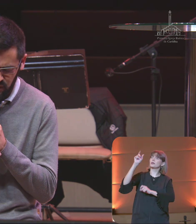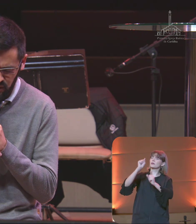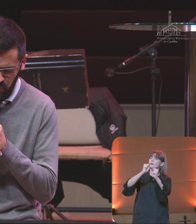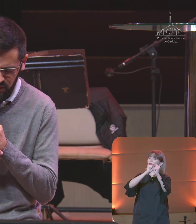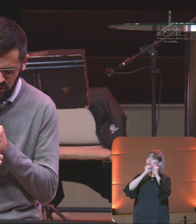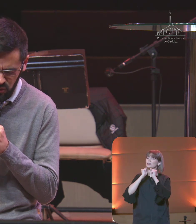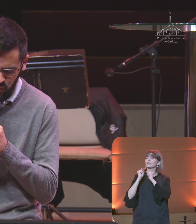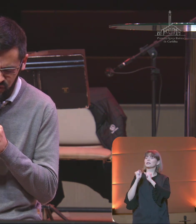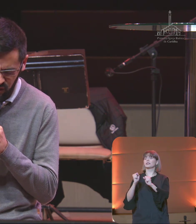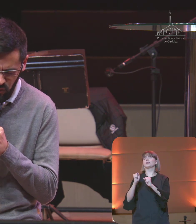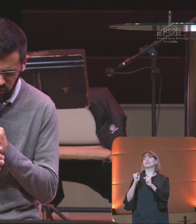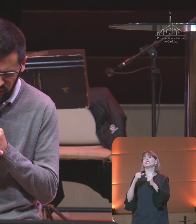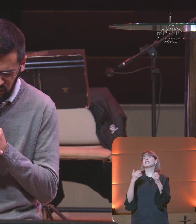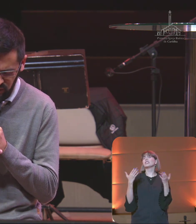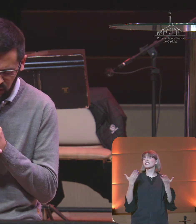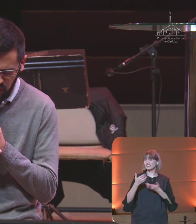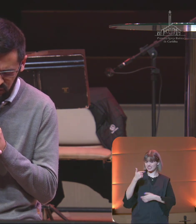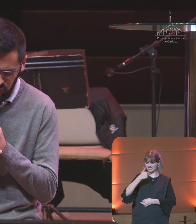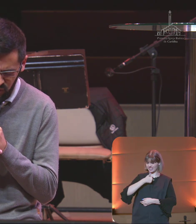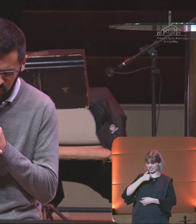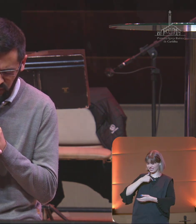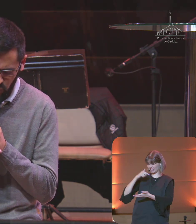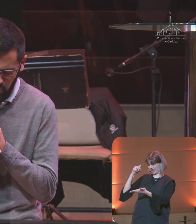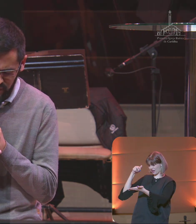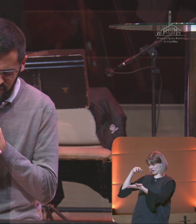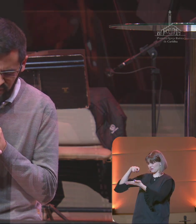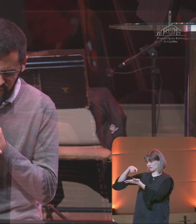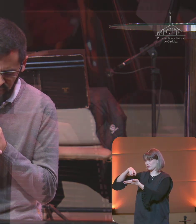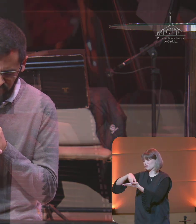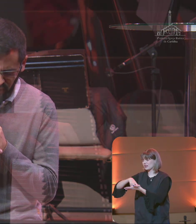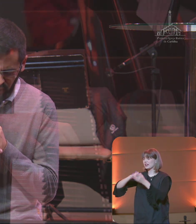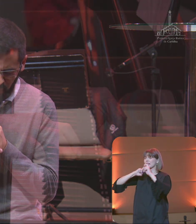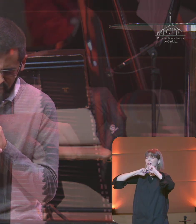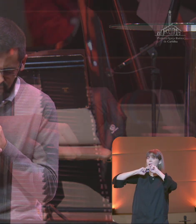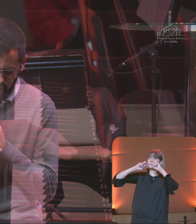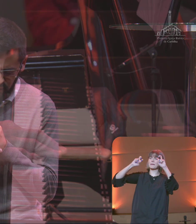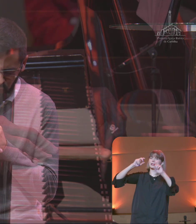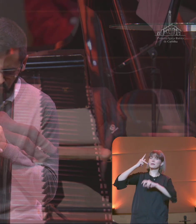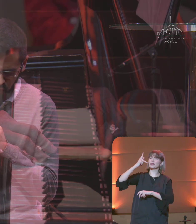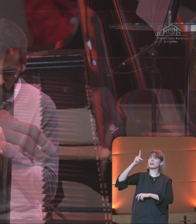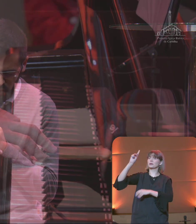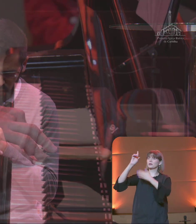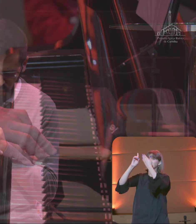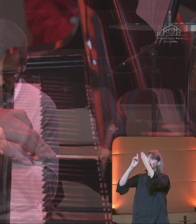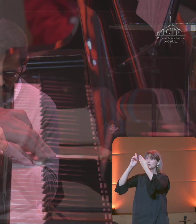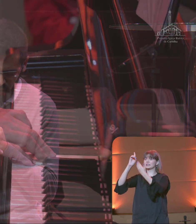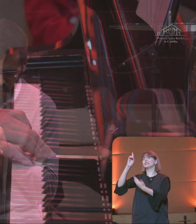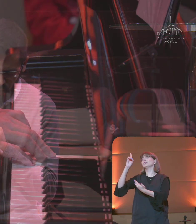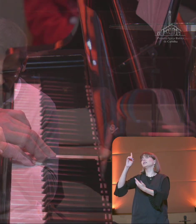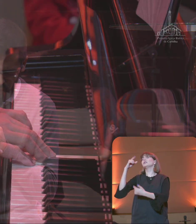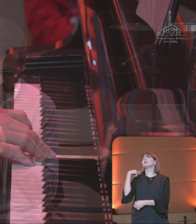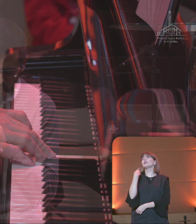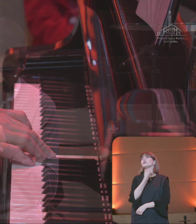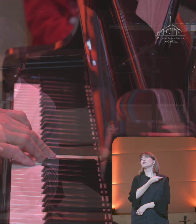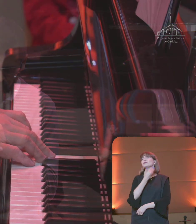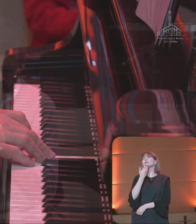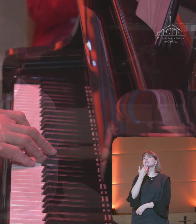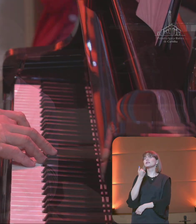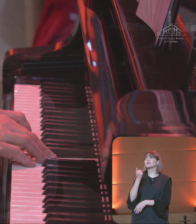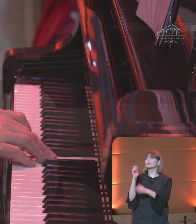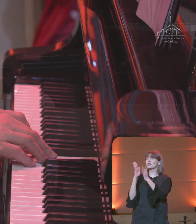estamos aqui, Pai, diante do Senhor, clamando, ó Deus, pela Tua presença, apresentando os nossos pedidos diante do Senhor,